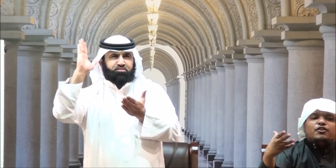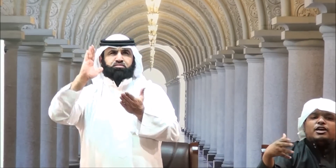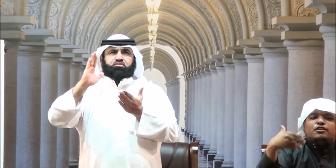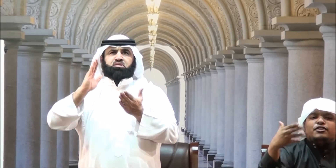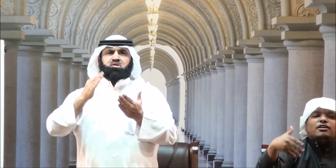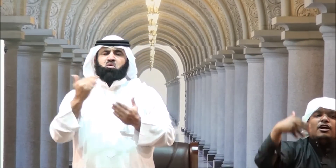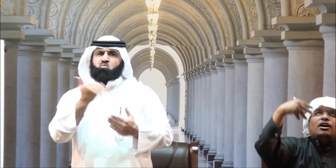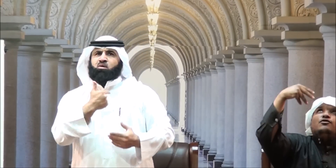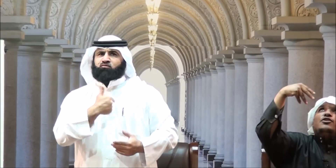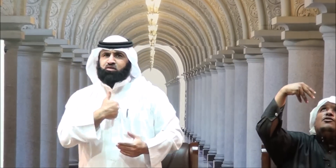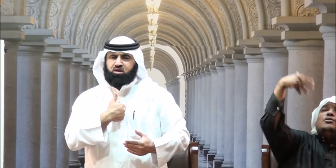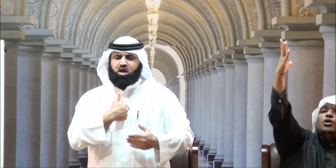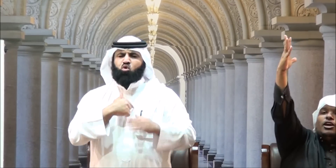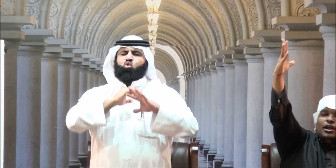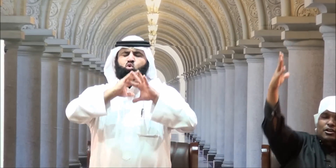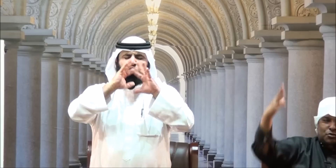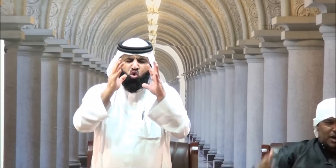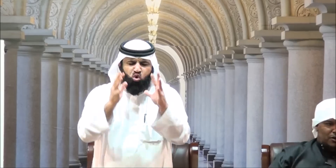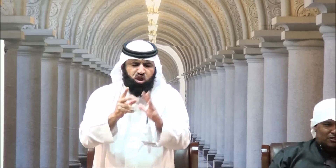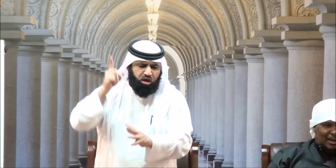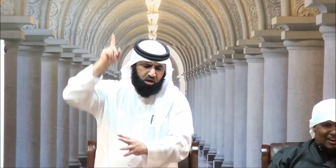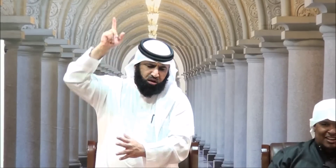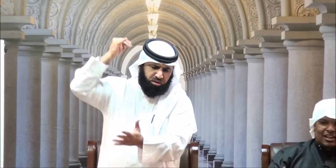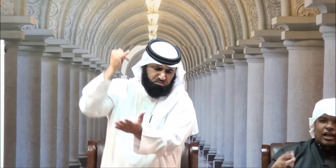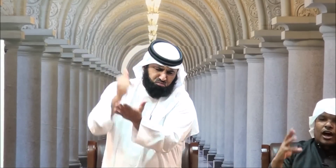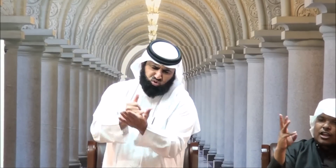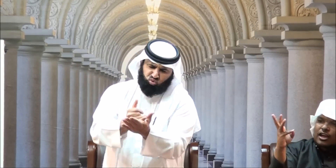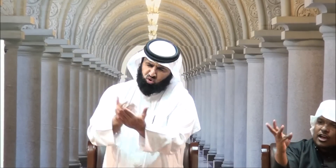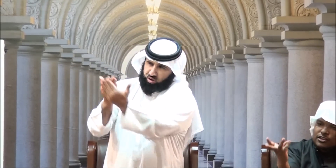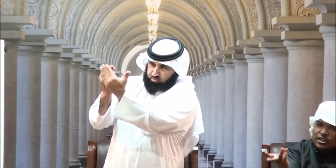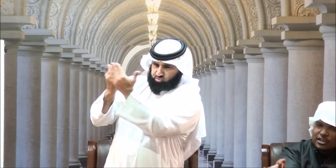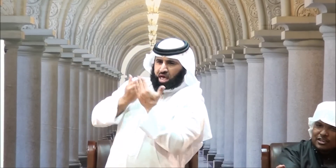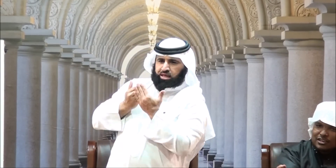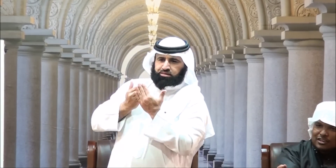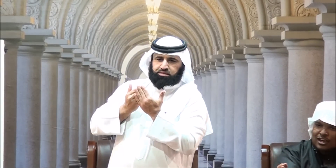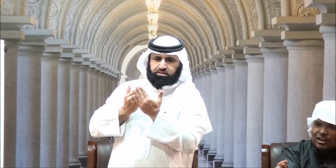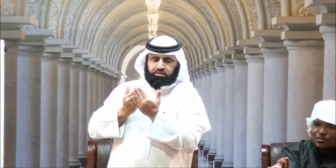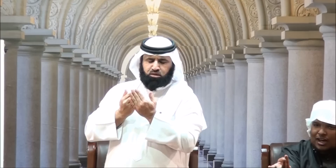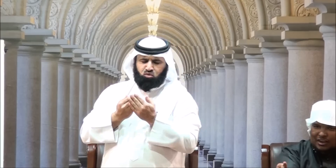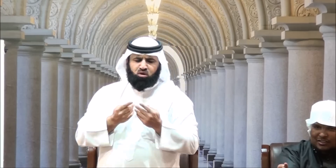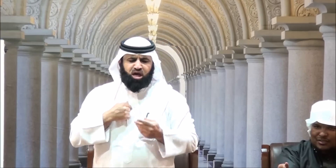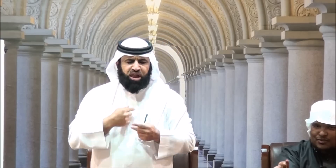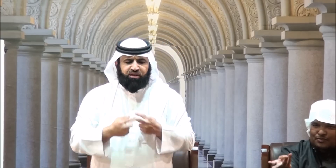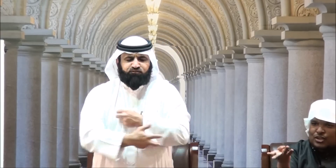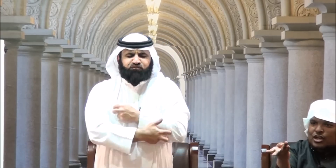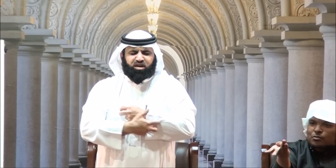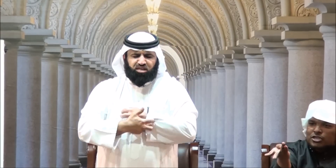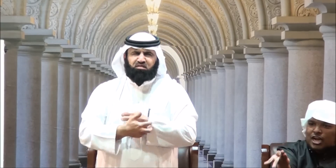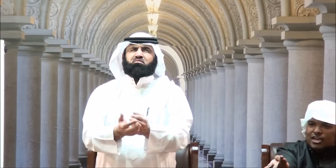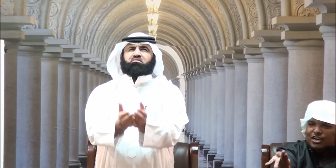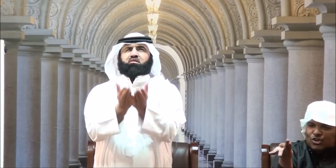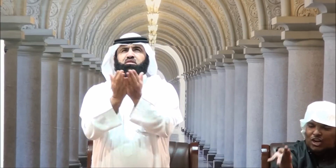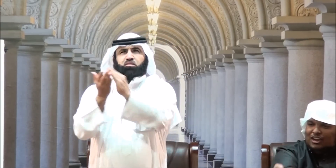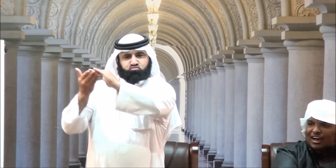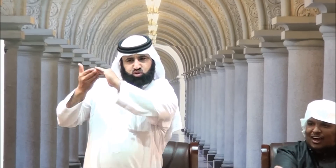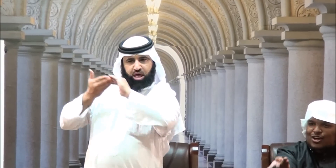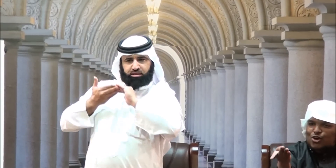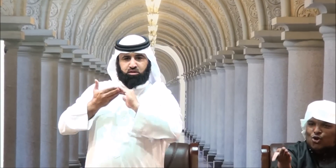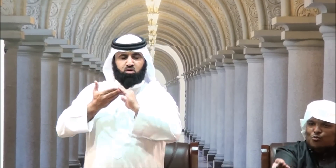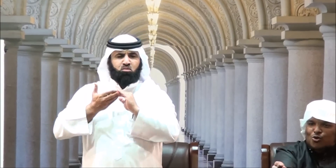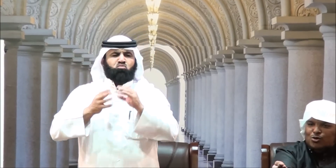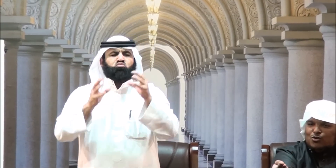وكل ما تفكر فيه ده في ملك الله سبحانه وتعالى. الله يعطيك اللي ما أرد، مشاكلك